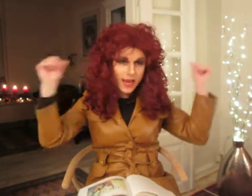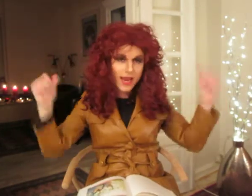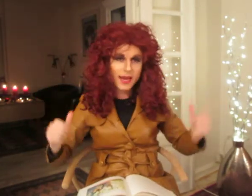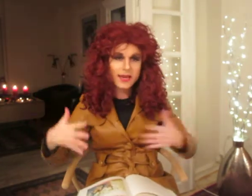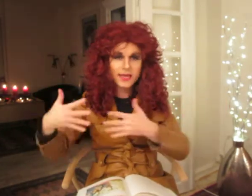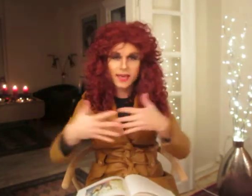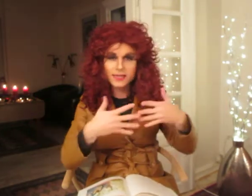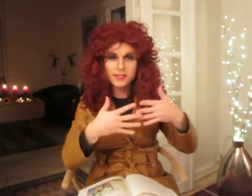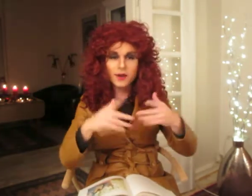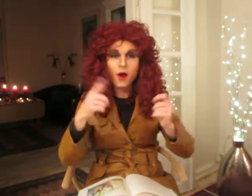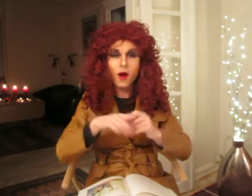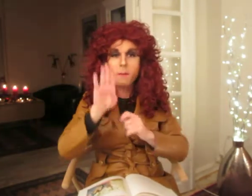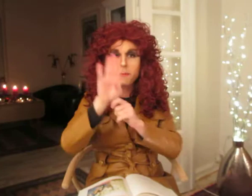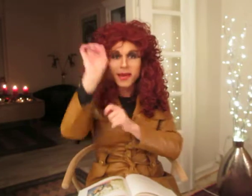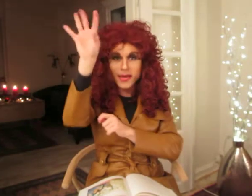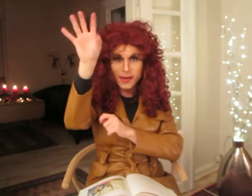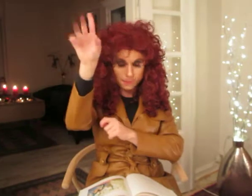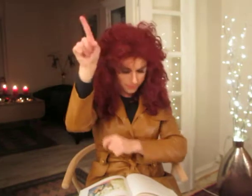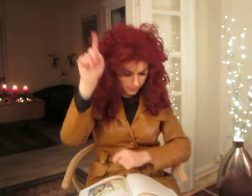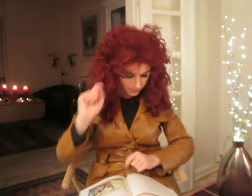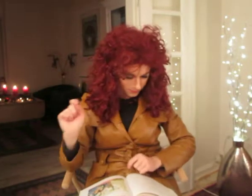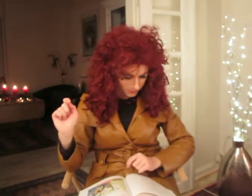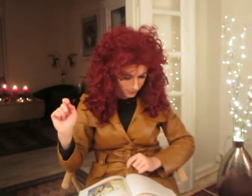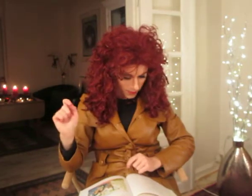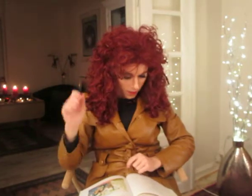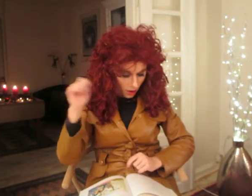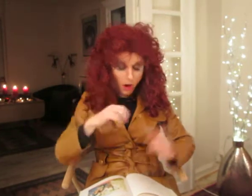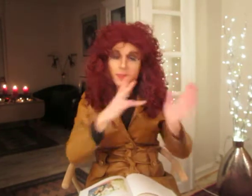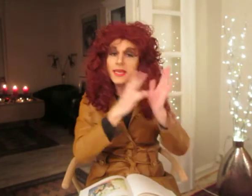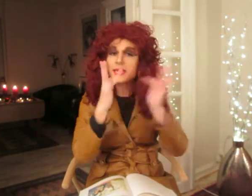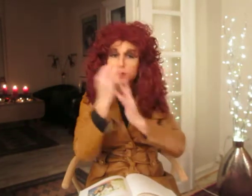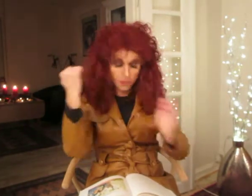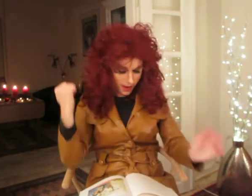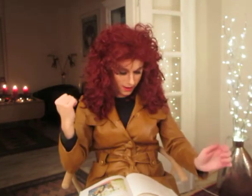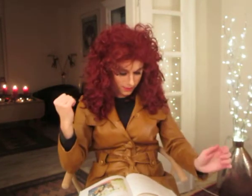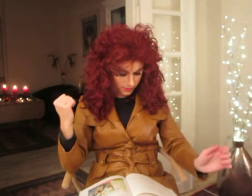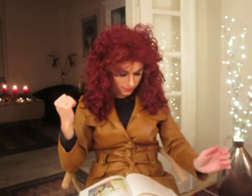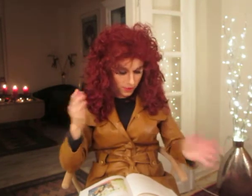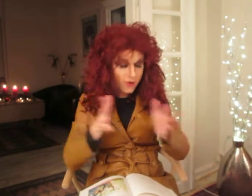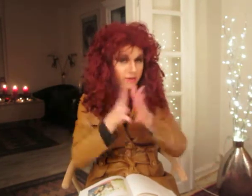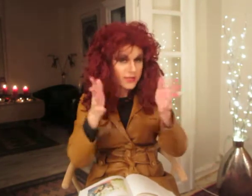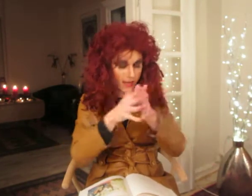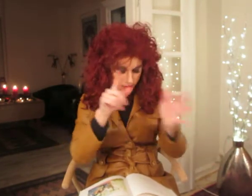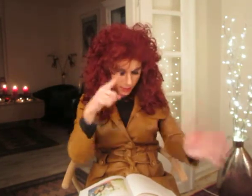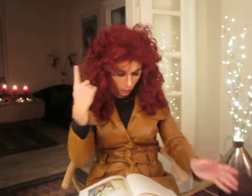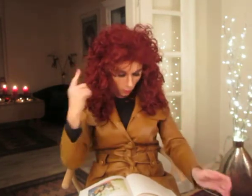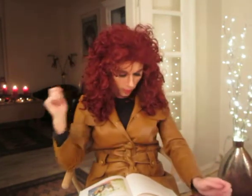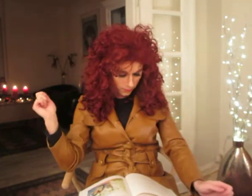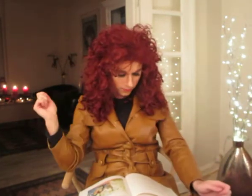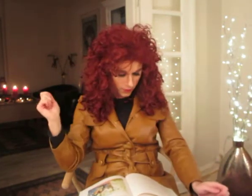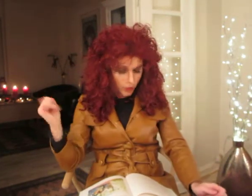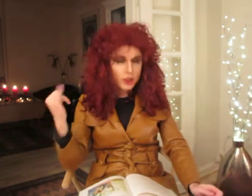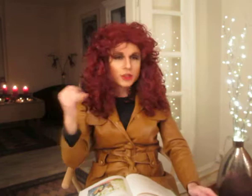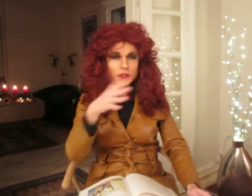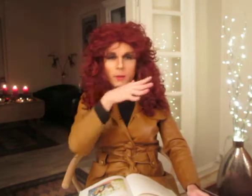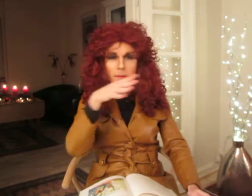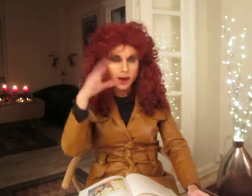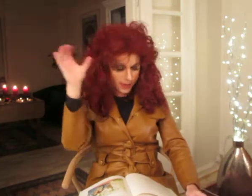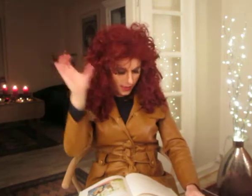engendanten om Beglehem! Om Jesu barne fortalte mor! Som mange en